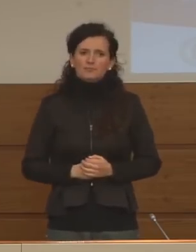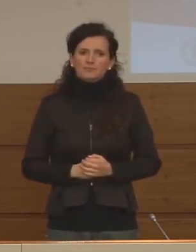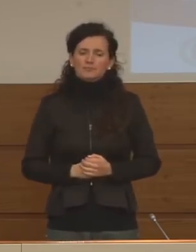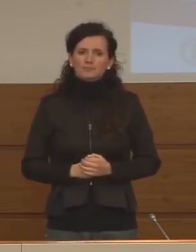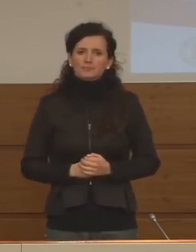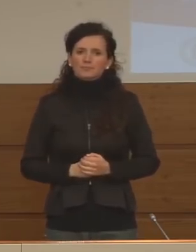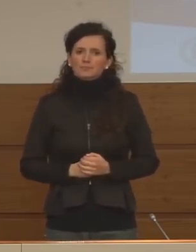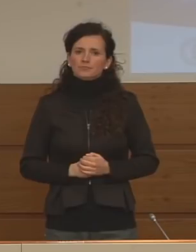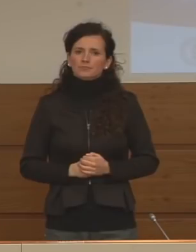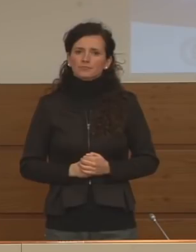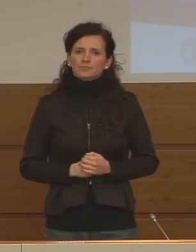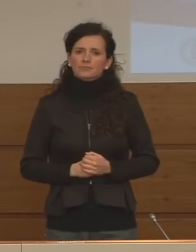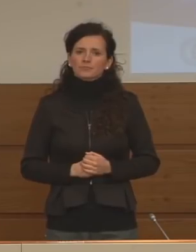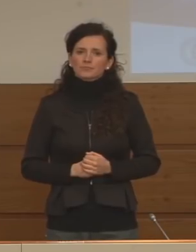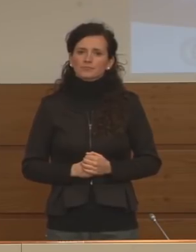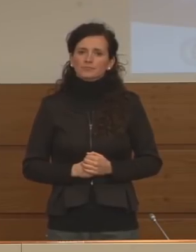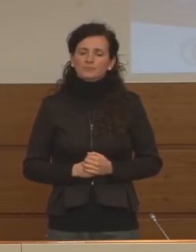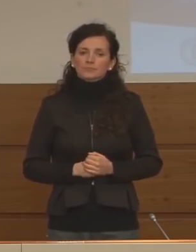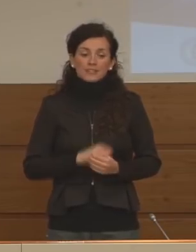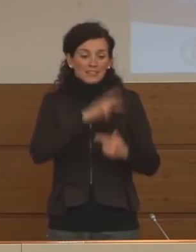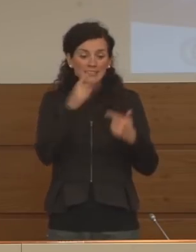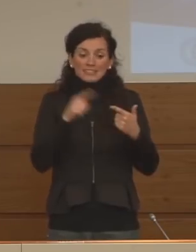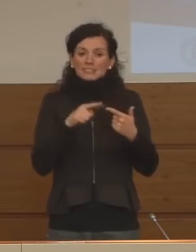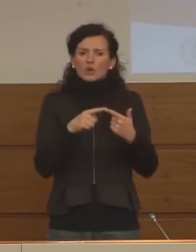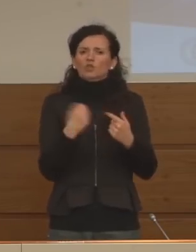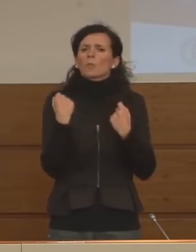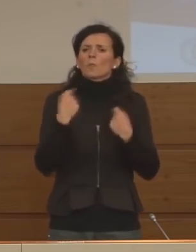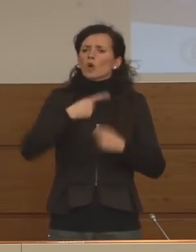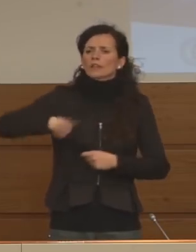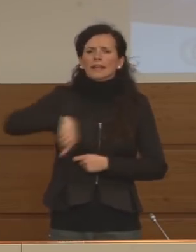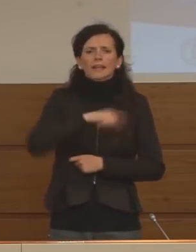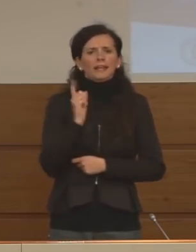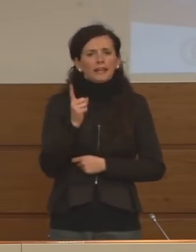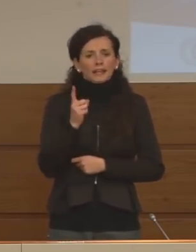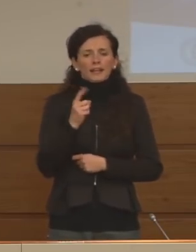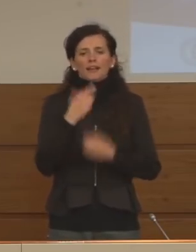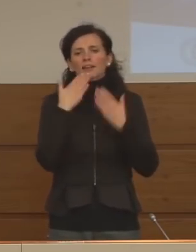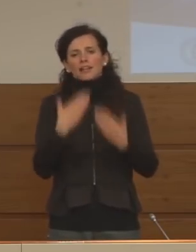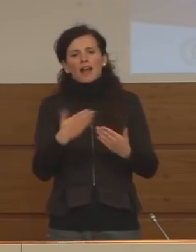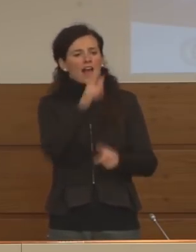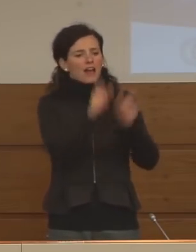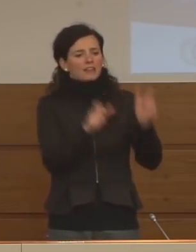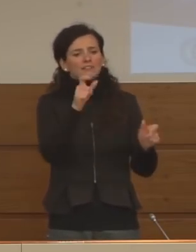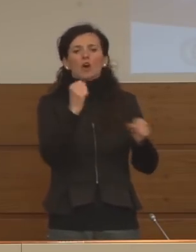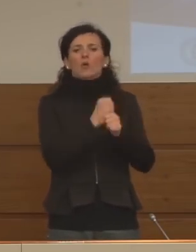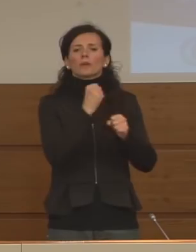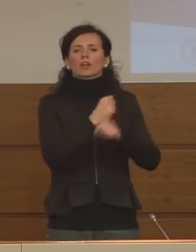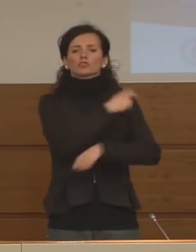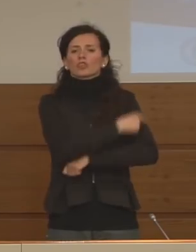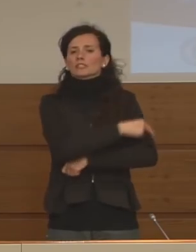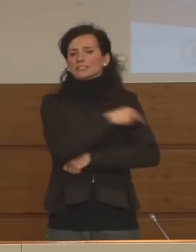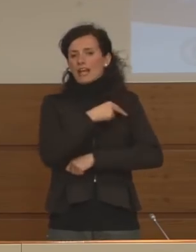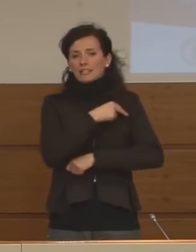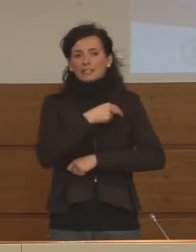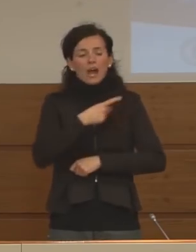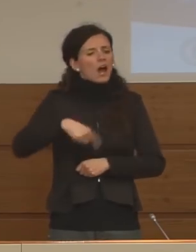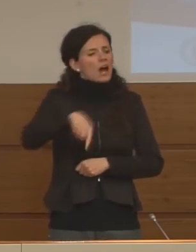di cui noi disponiamo sono i nostri operatori sanitari quelli che ogni giorno combattono